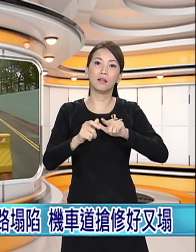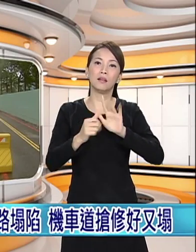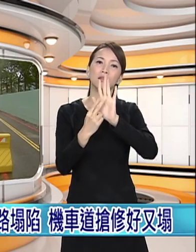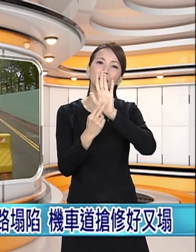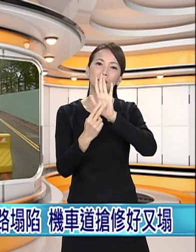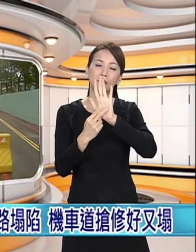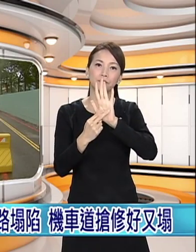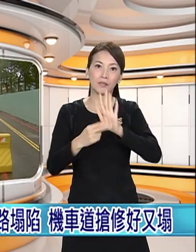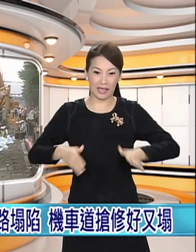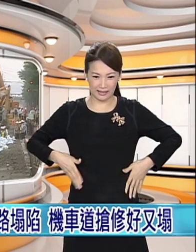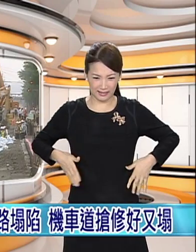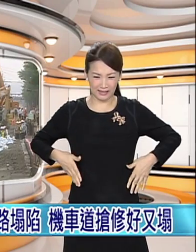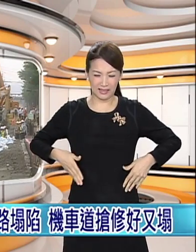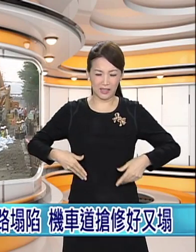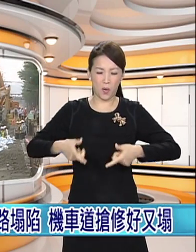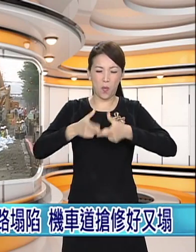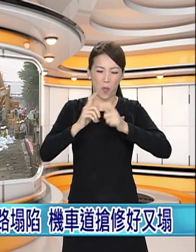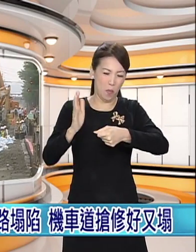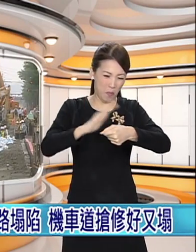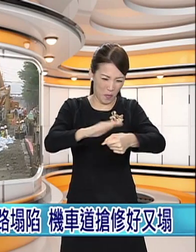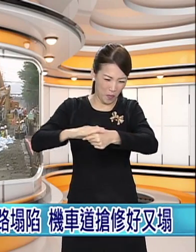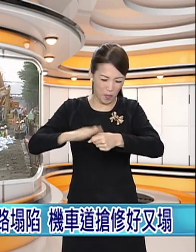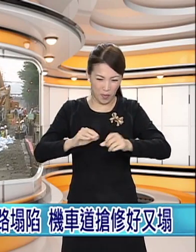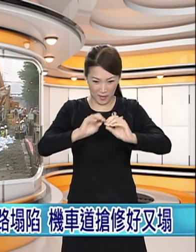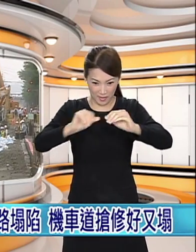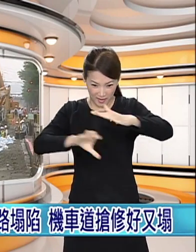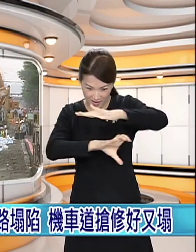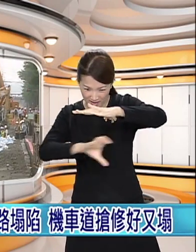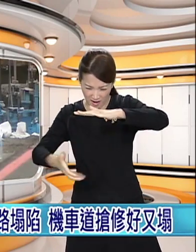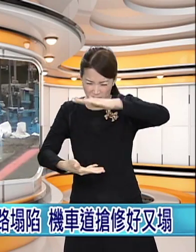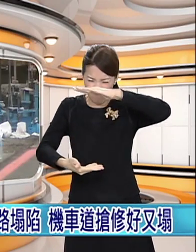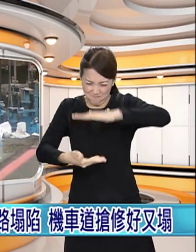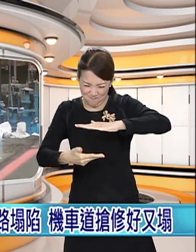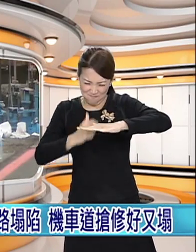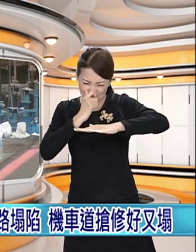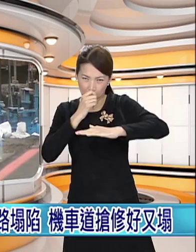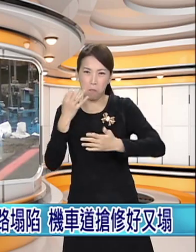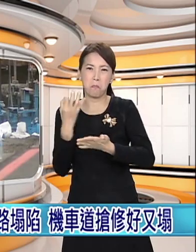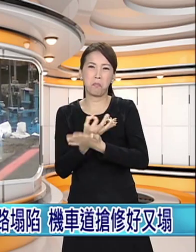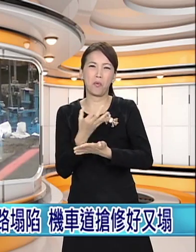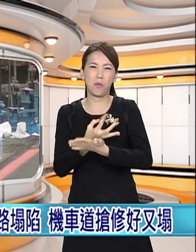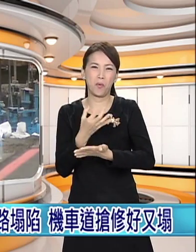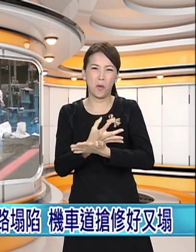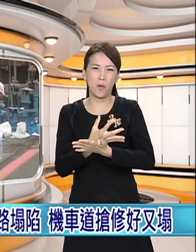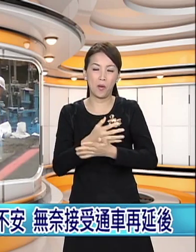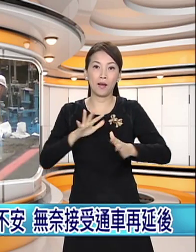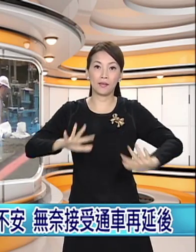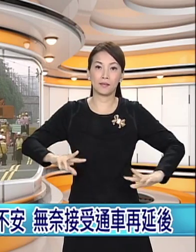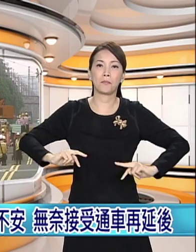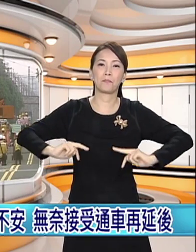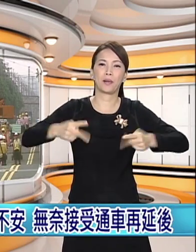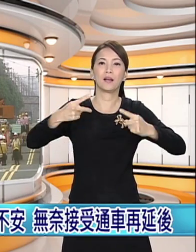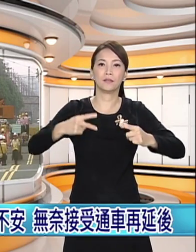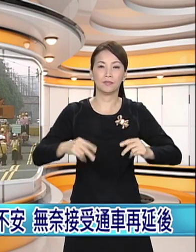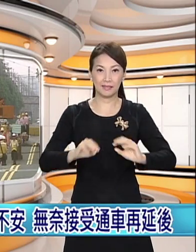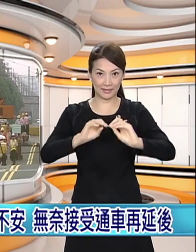陷。台电解释，当初回填是紧急回填，因此地下深层没有夯